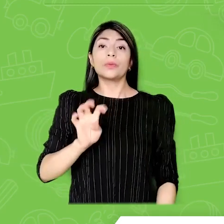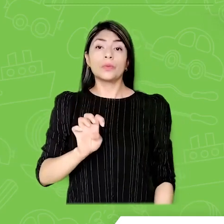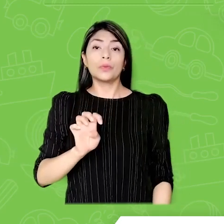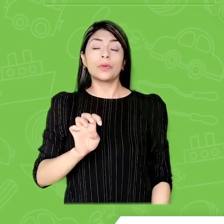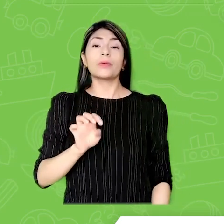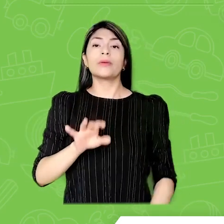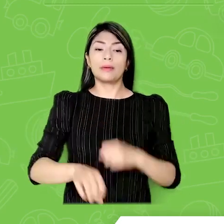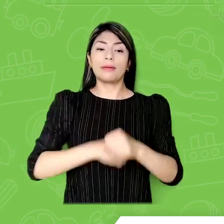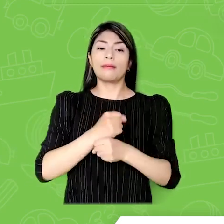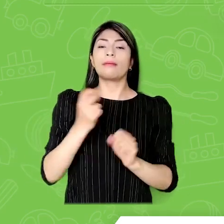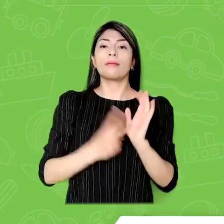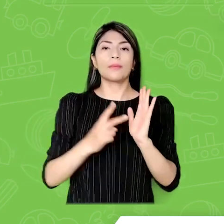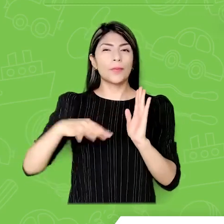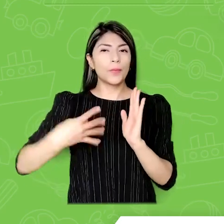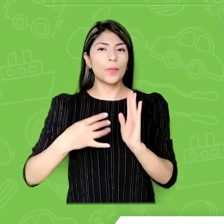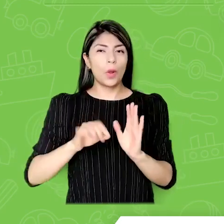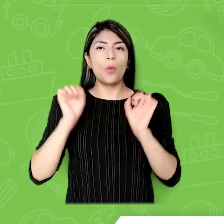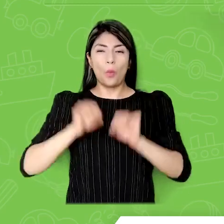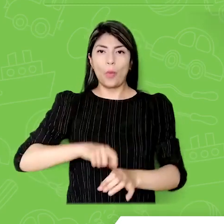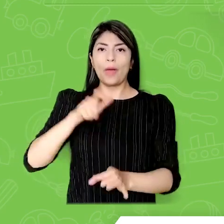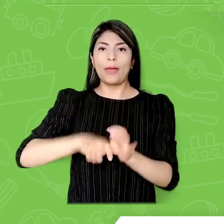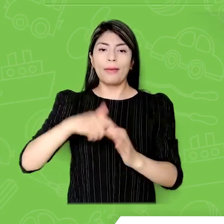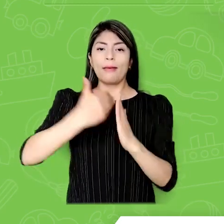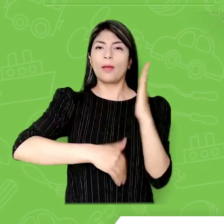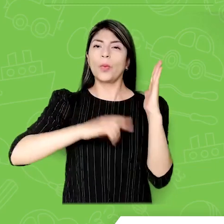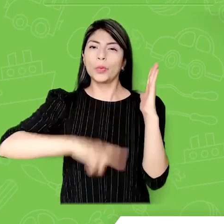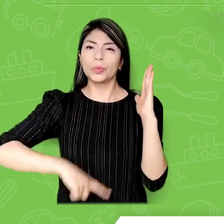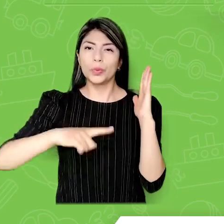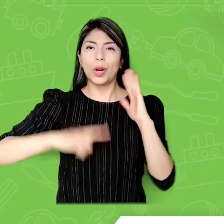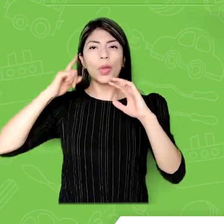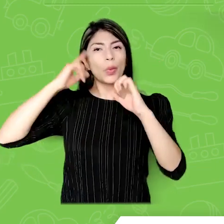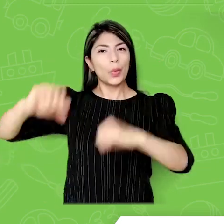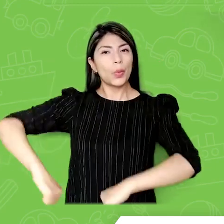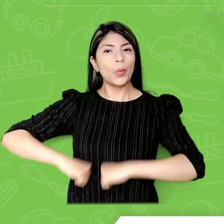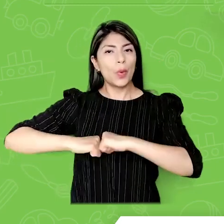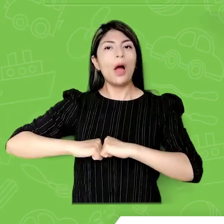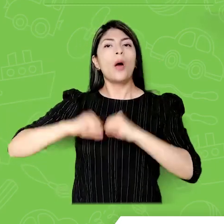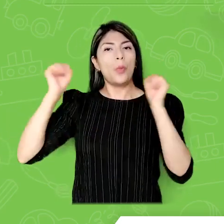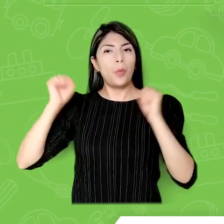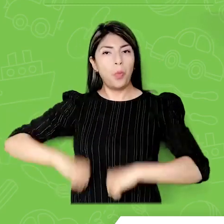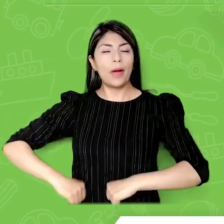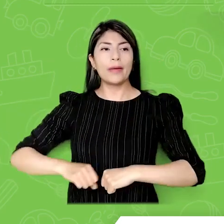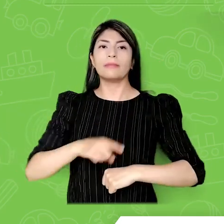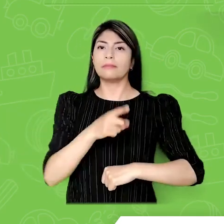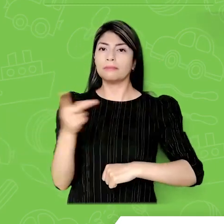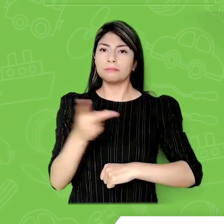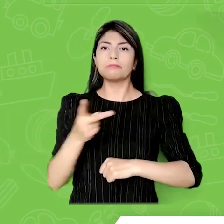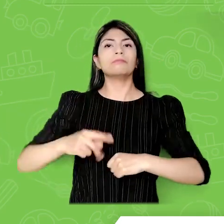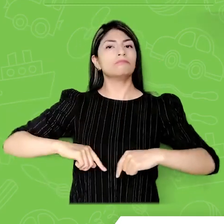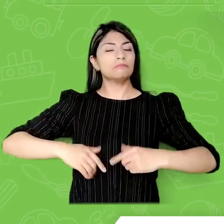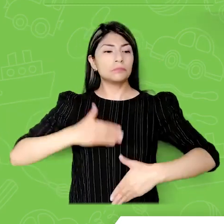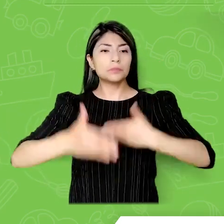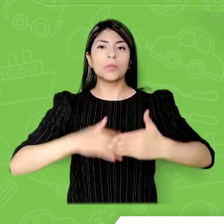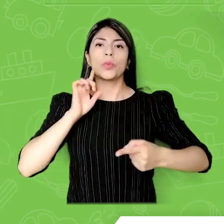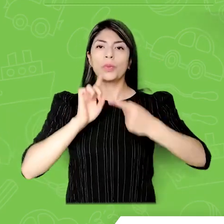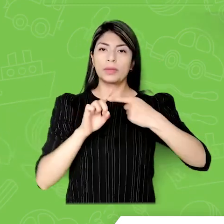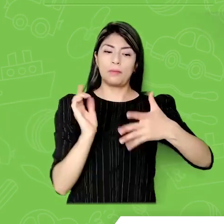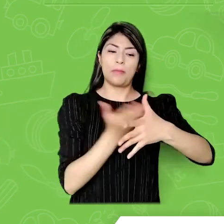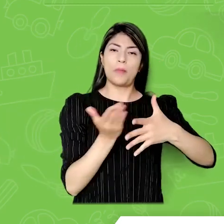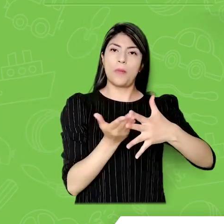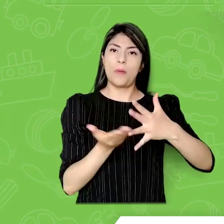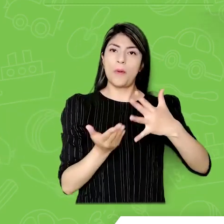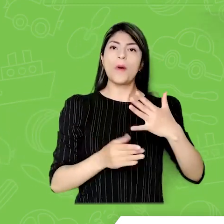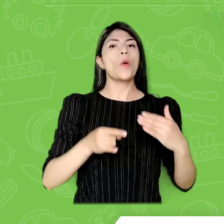o convenios interadministrativos para adelantar sus diferentes etapas con universidades públicas o privadas o instituciones